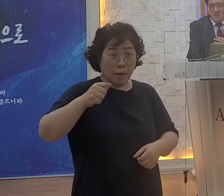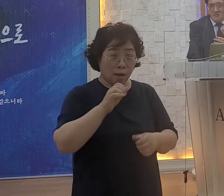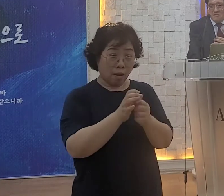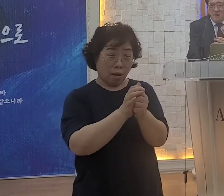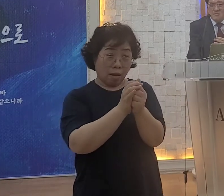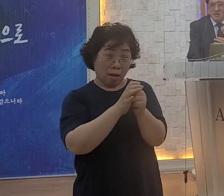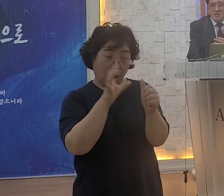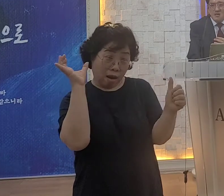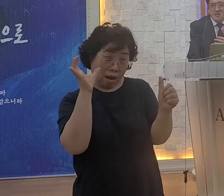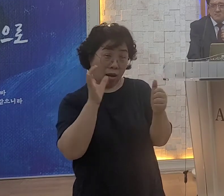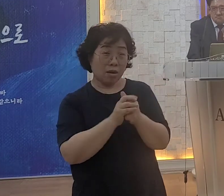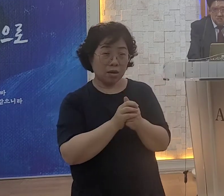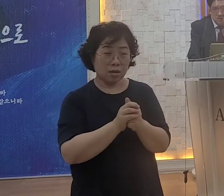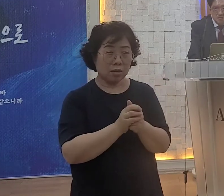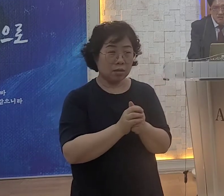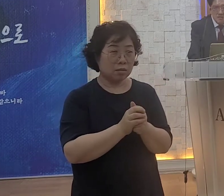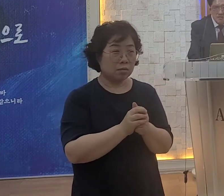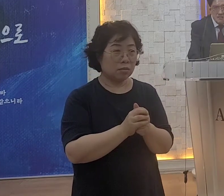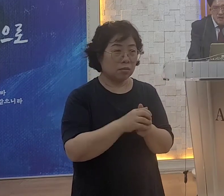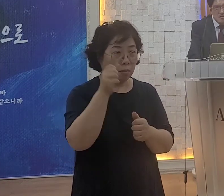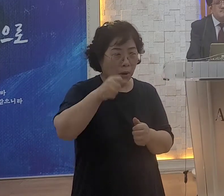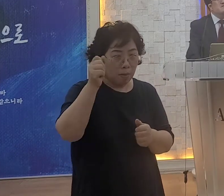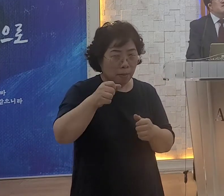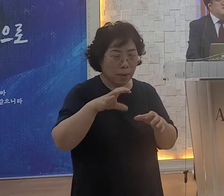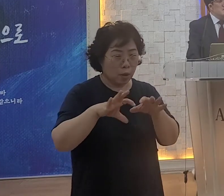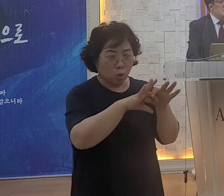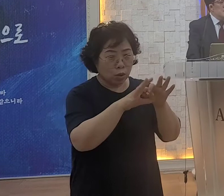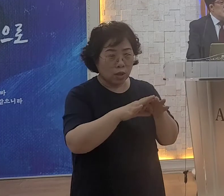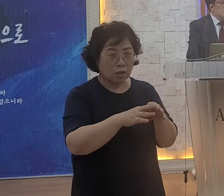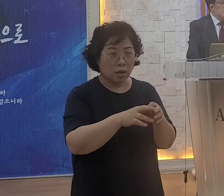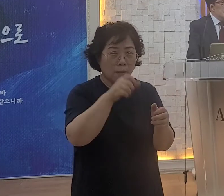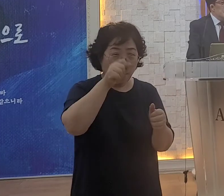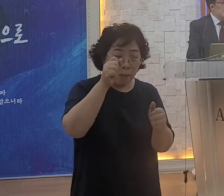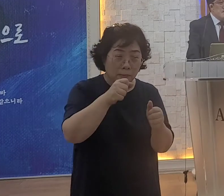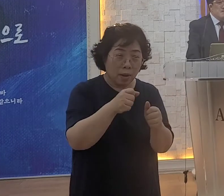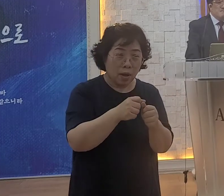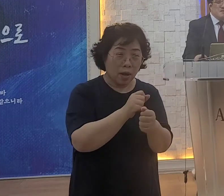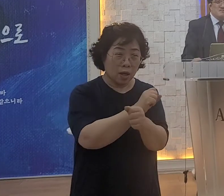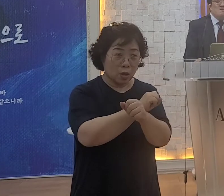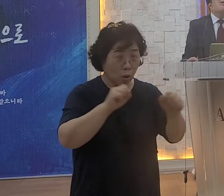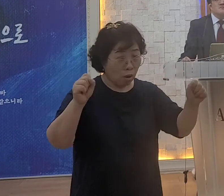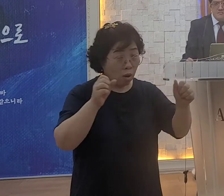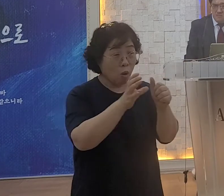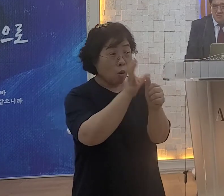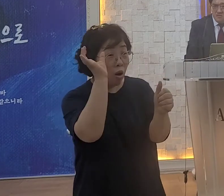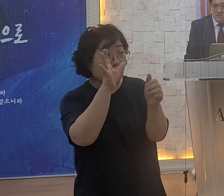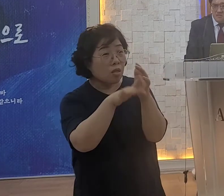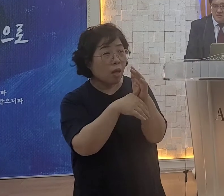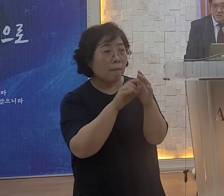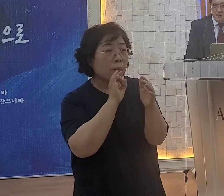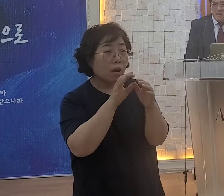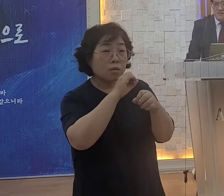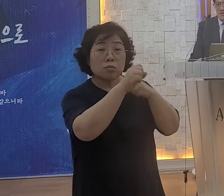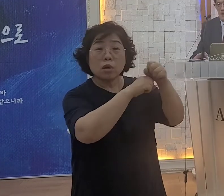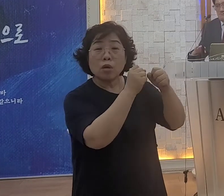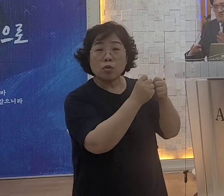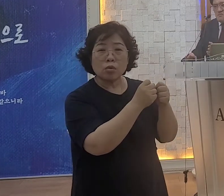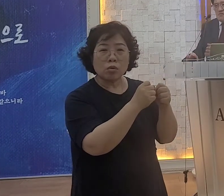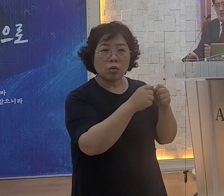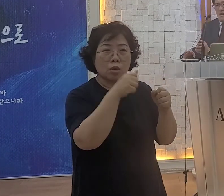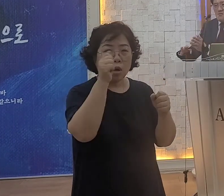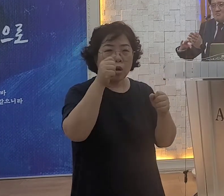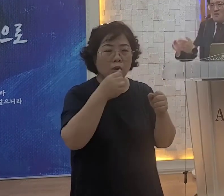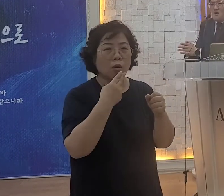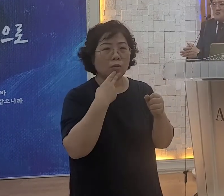들리면 어떻게 해야 돼요? 판사에게 무죄 판결을 받아야만 이게 우리가 자유인이 됩니다. 아직